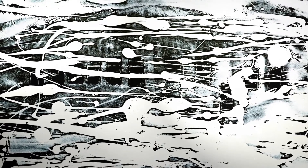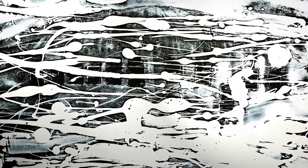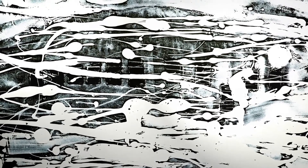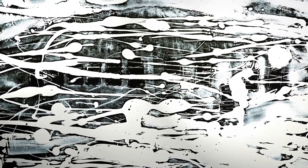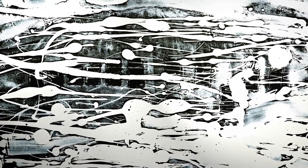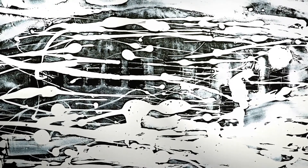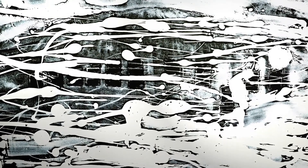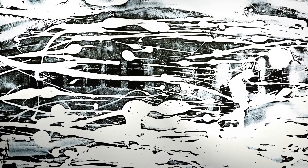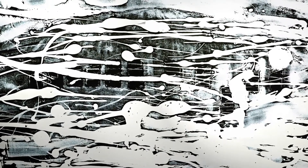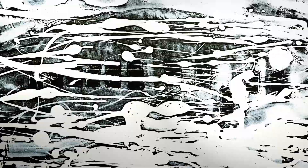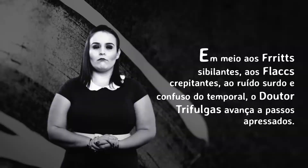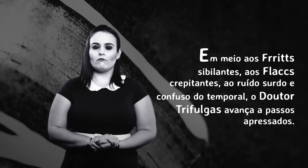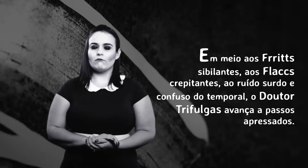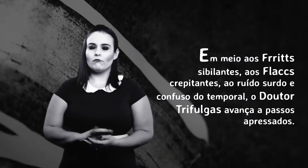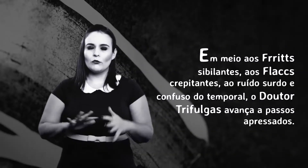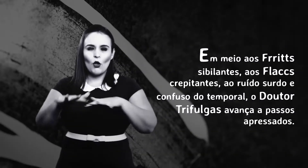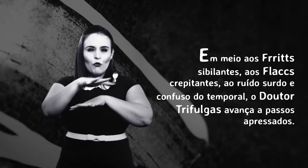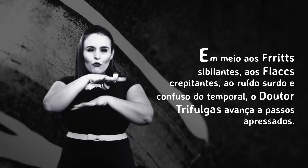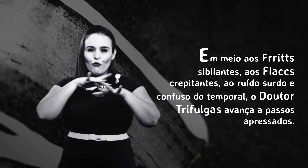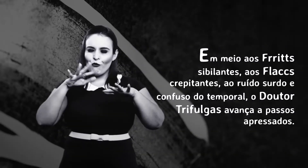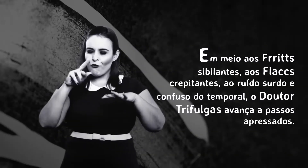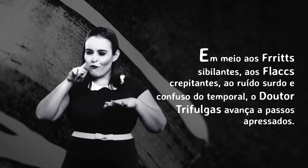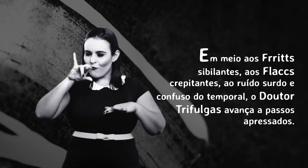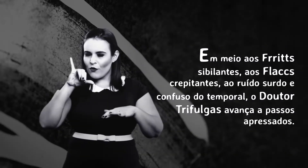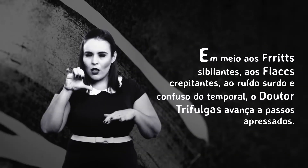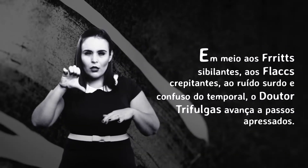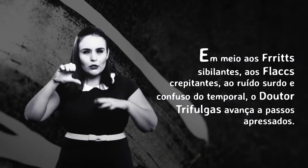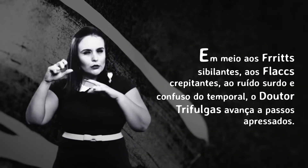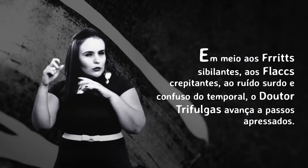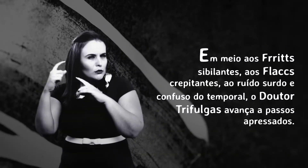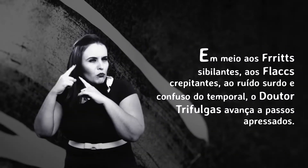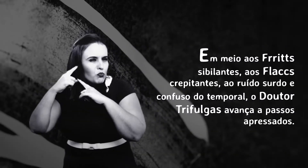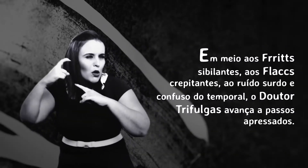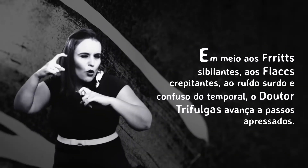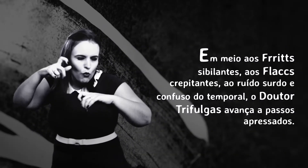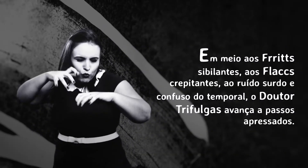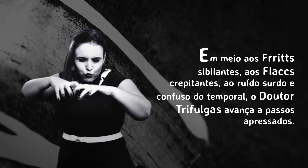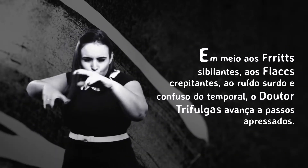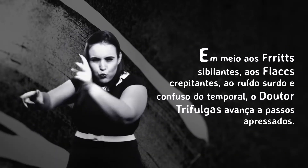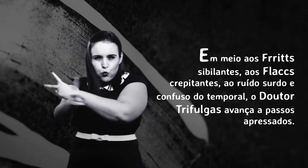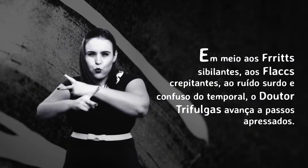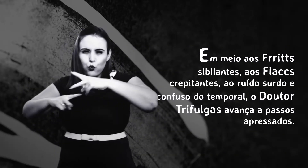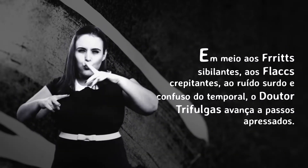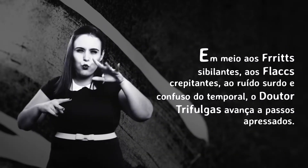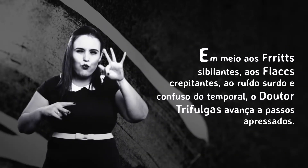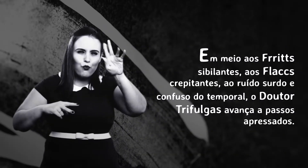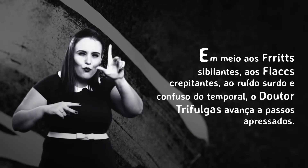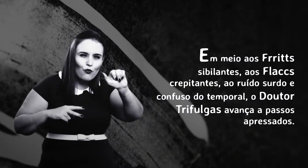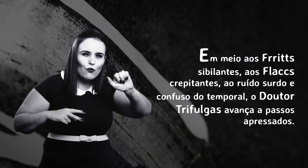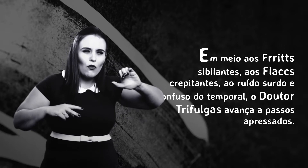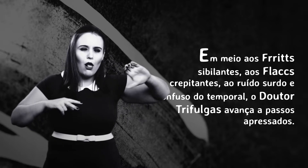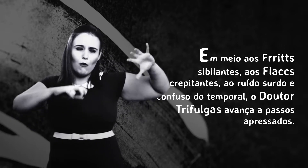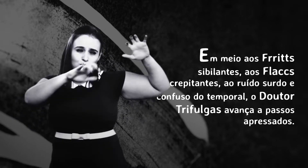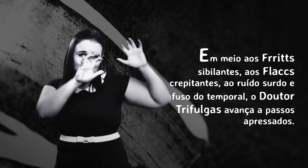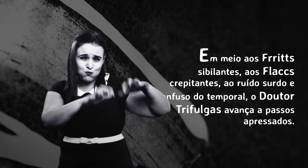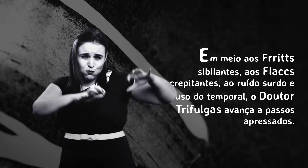fundo. Em meio aos frits sibilantes, aos flacs crepitantes, ao